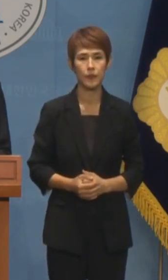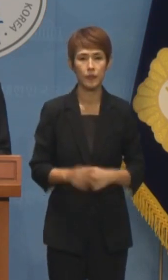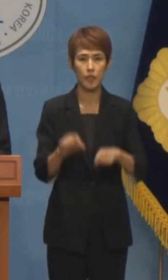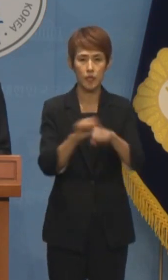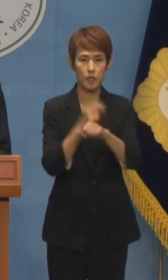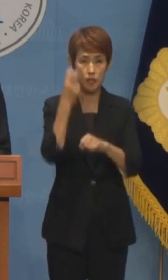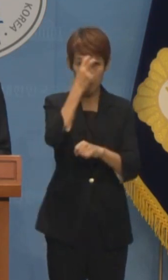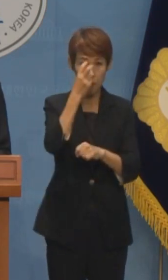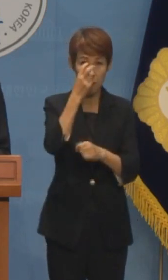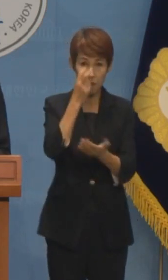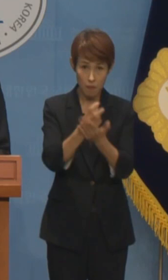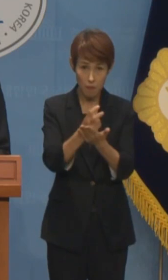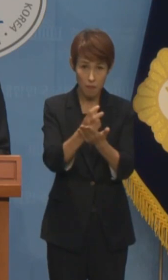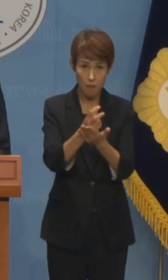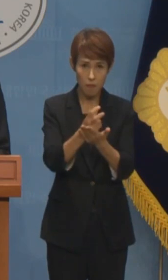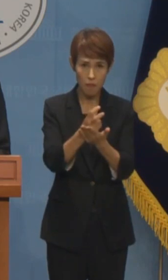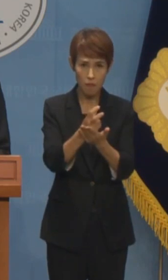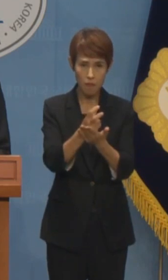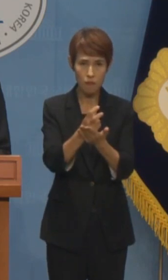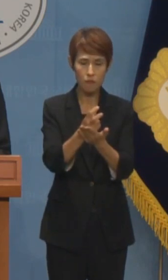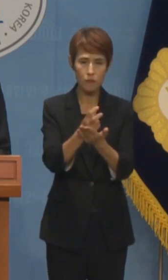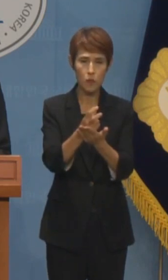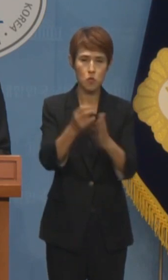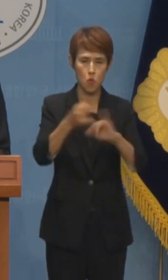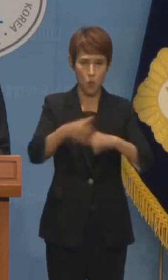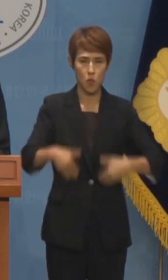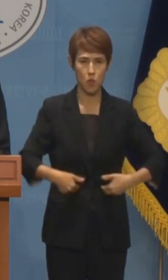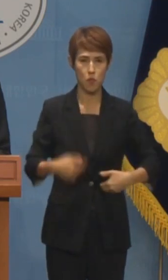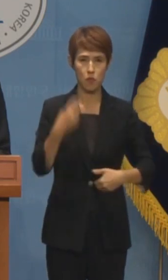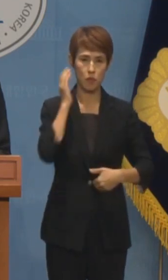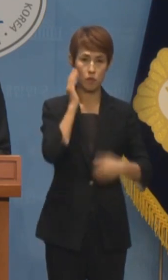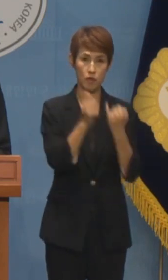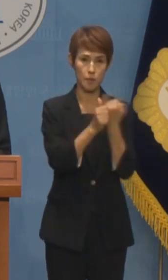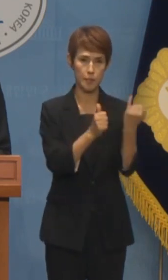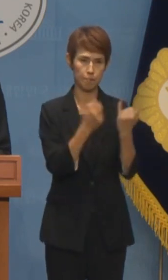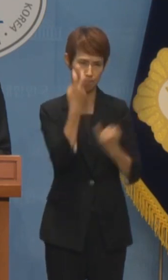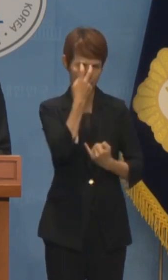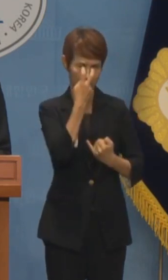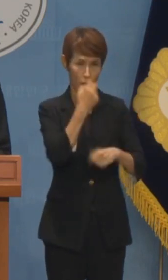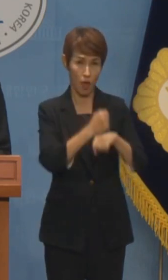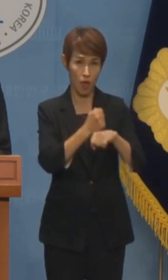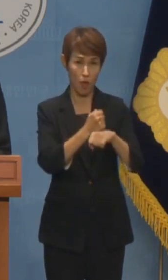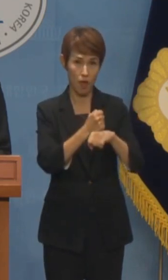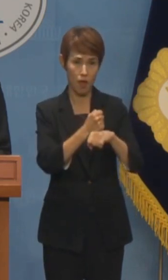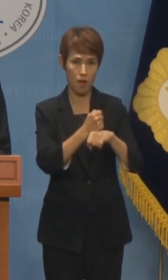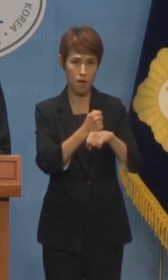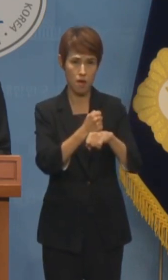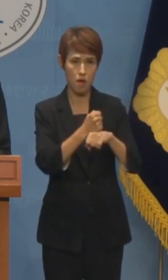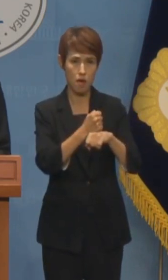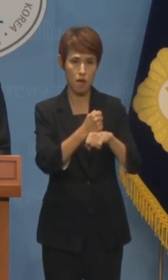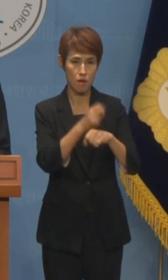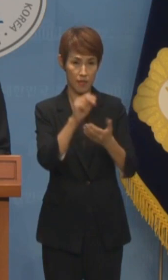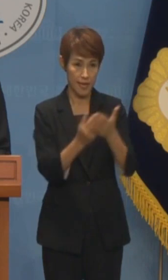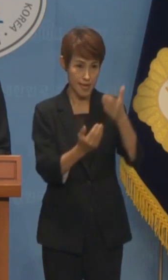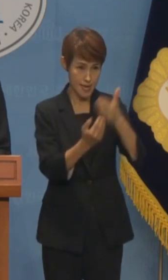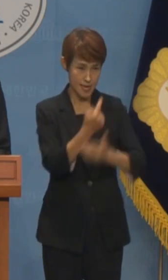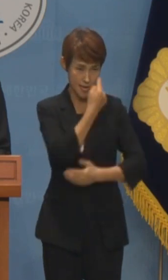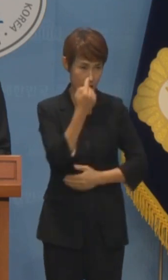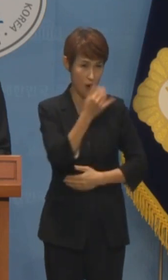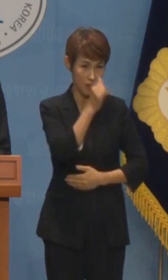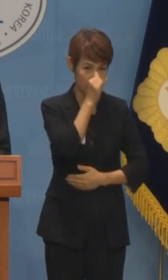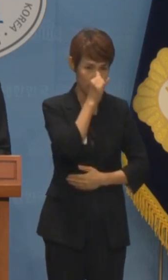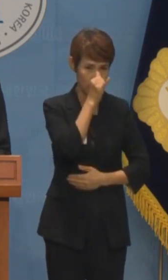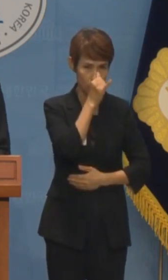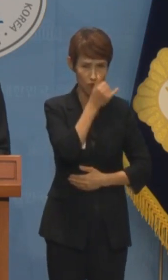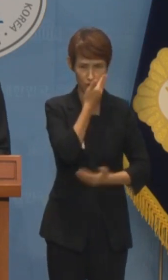특검만이 김건희 여사의 각종 의혹을 밝힐 유일한 수단입니다. 더불어민주당이